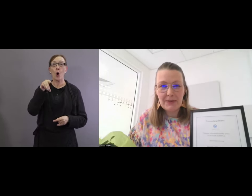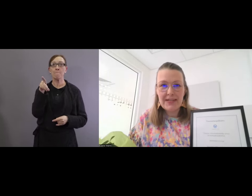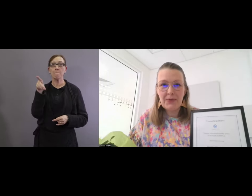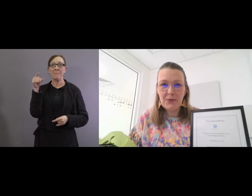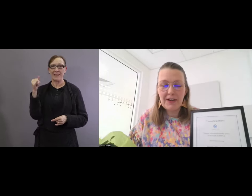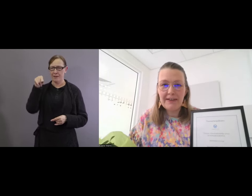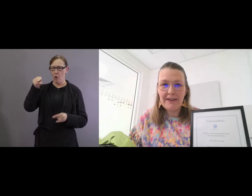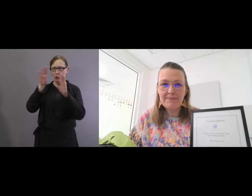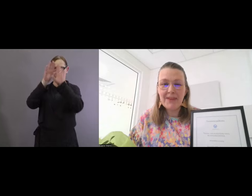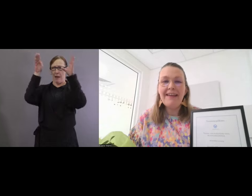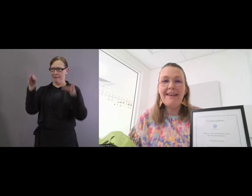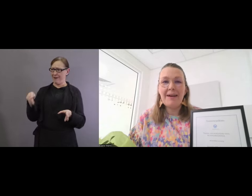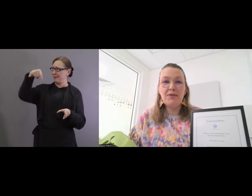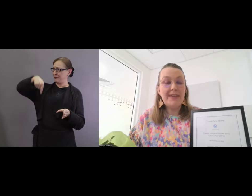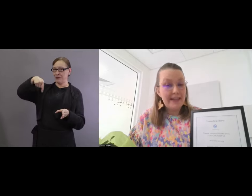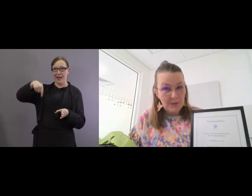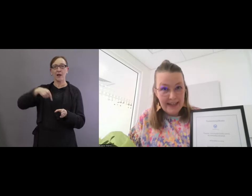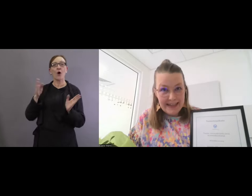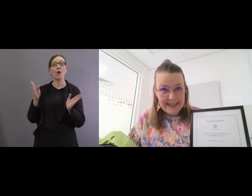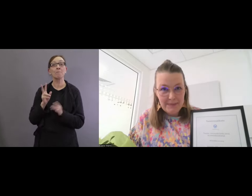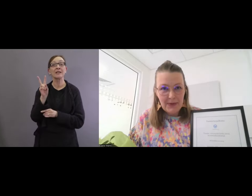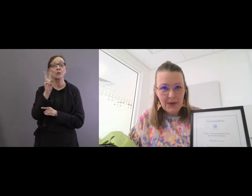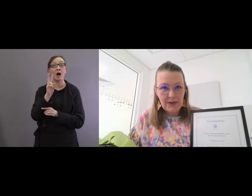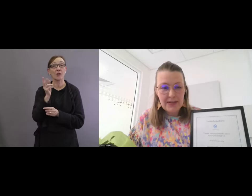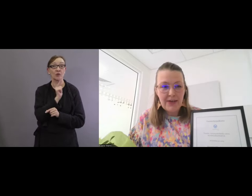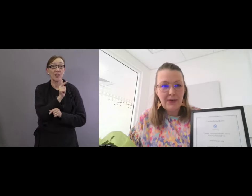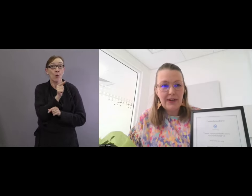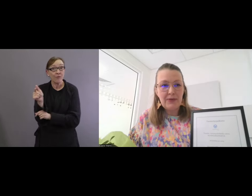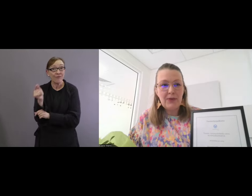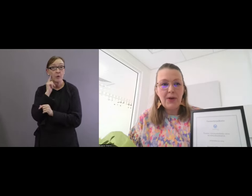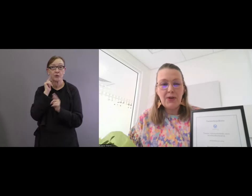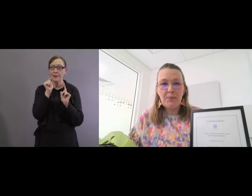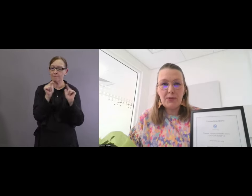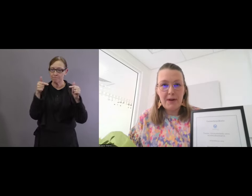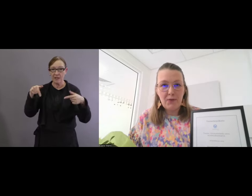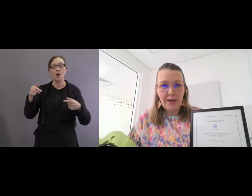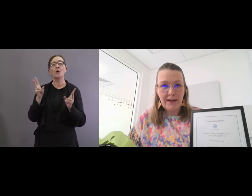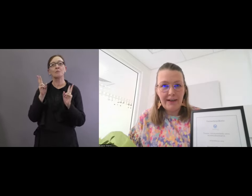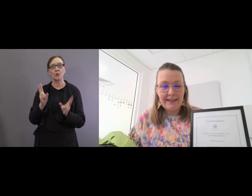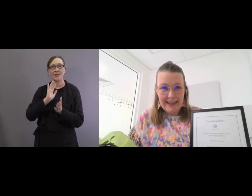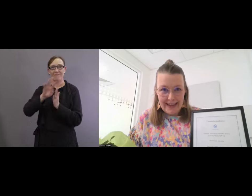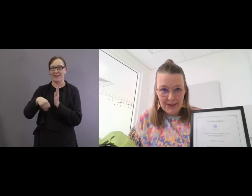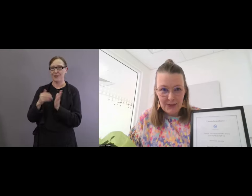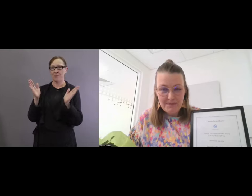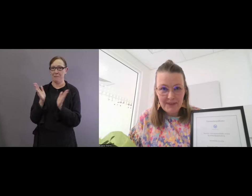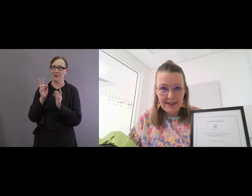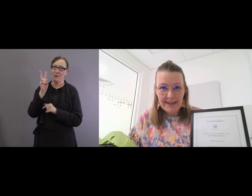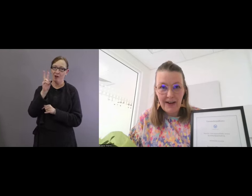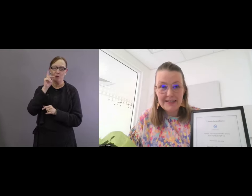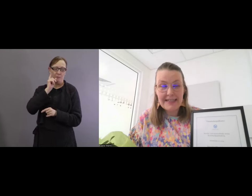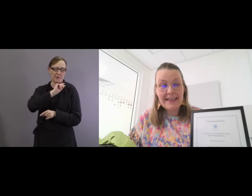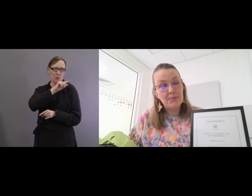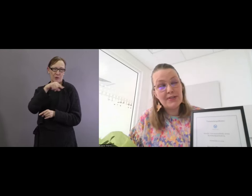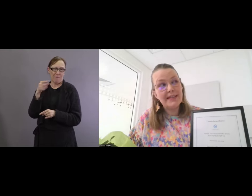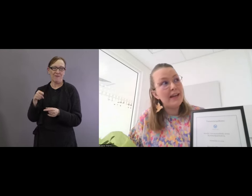Pikku Kakkosia kuvataan. Ja myös viittomakielisiä pikkukakkosia, joita on nyt jo muutaman vuoden ajan tehty.